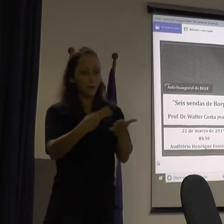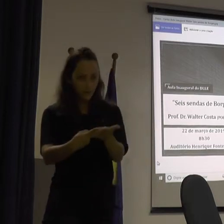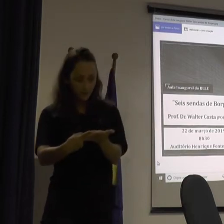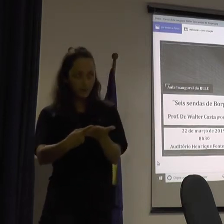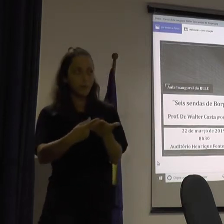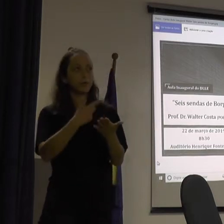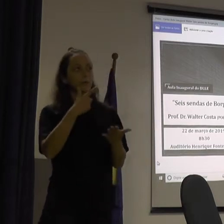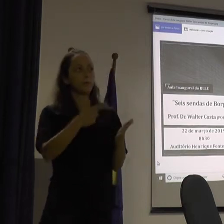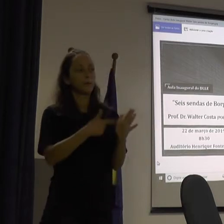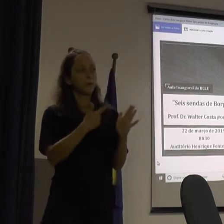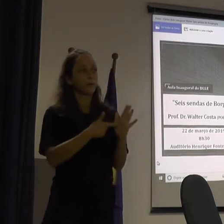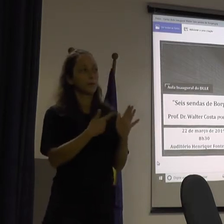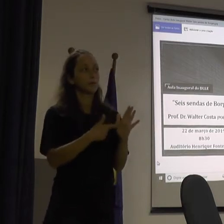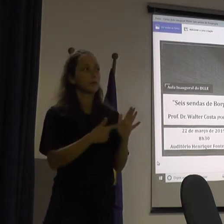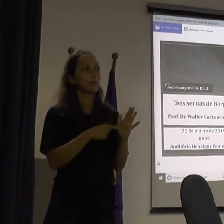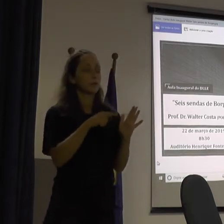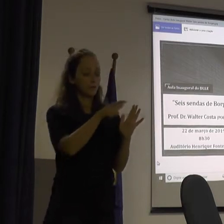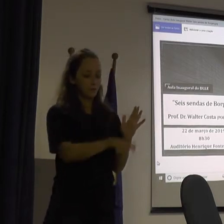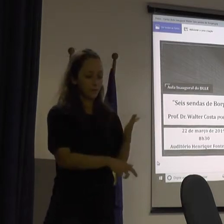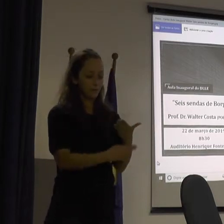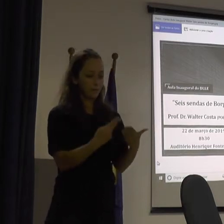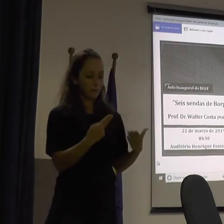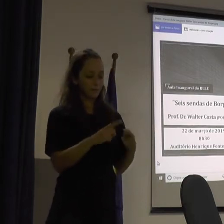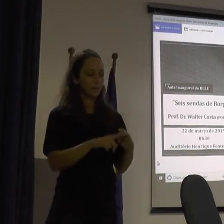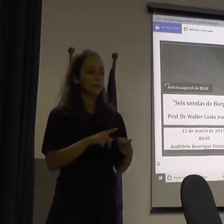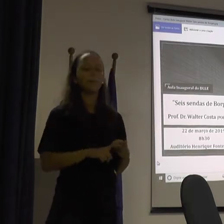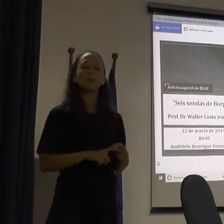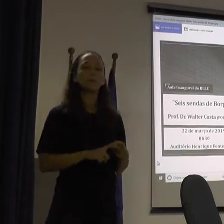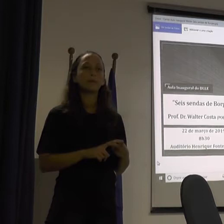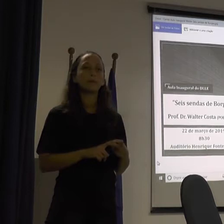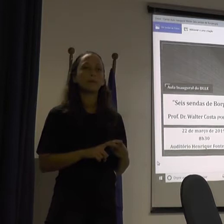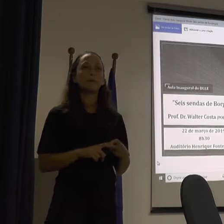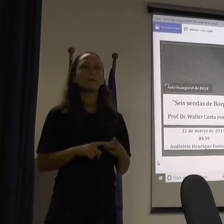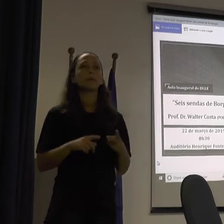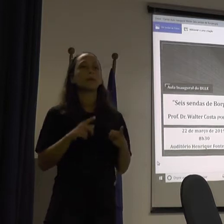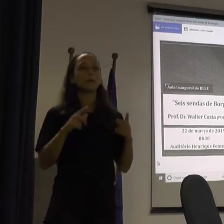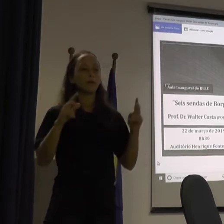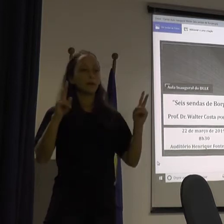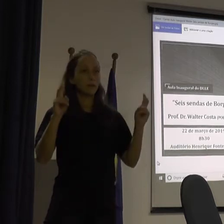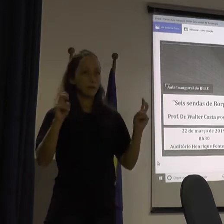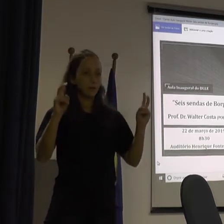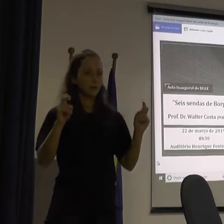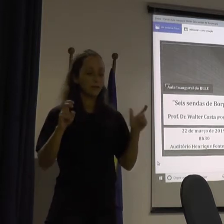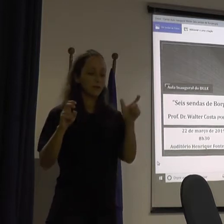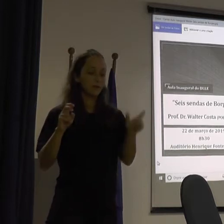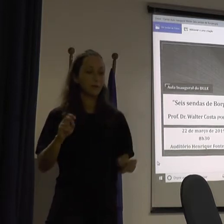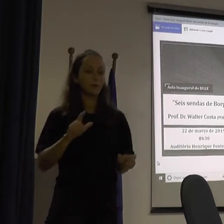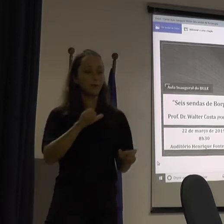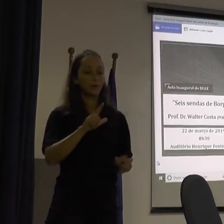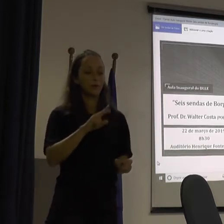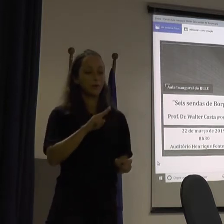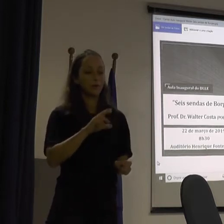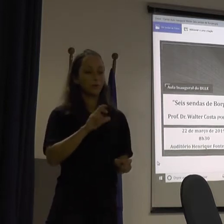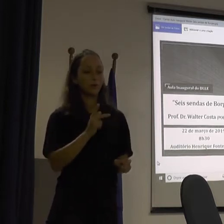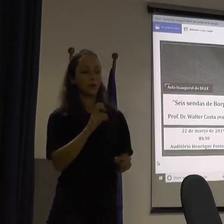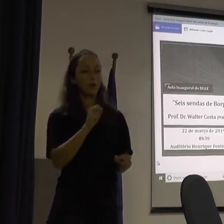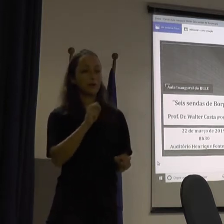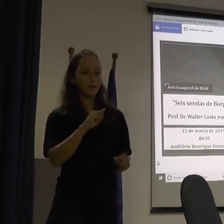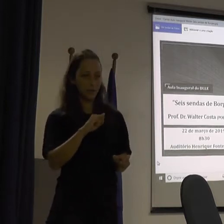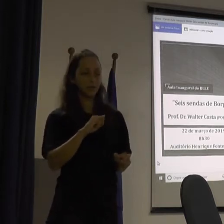Que mais? Palavra de escritor, tradutor, Marco Lucchesi, também em